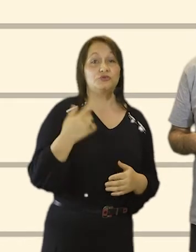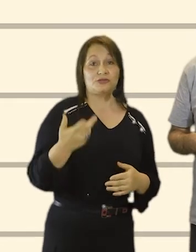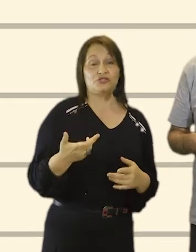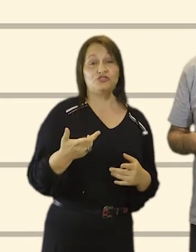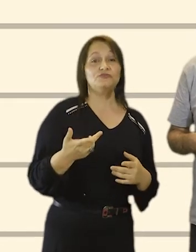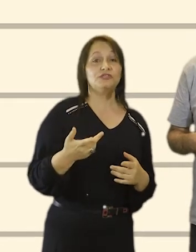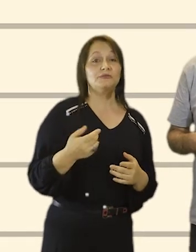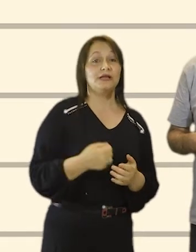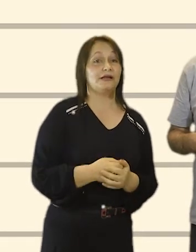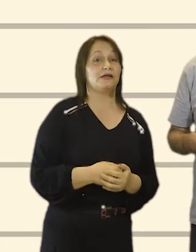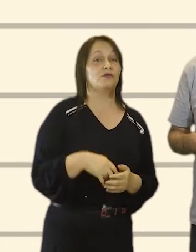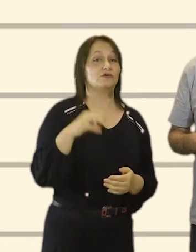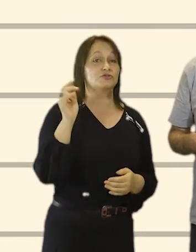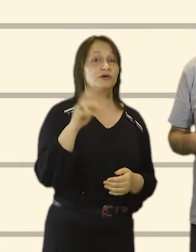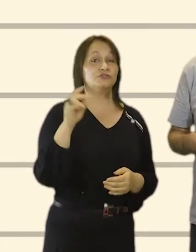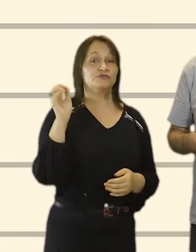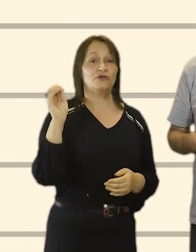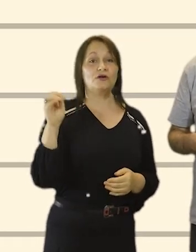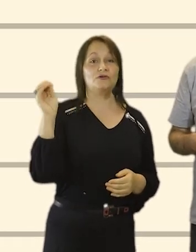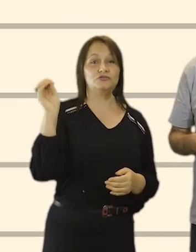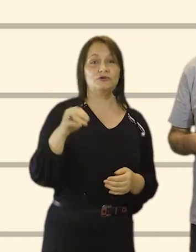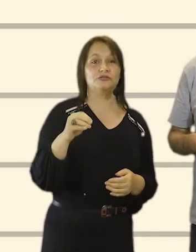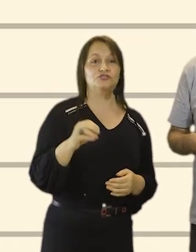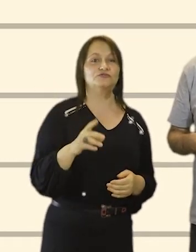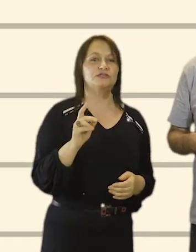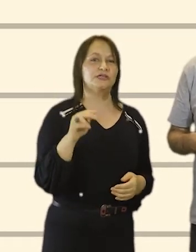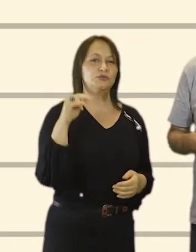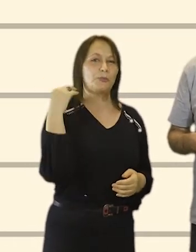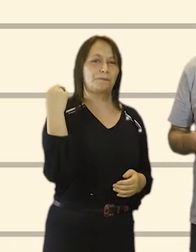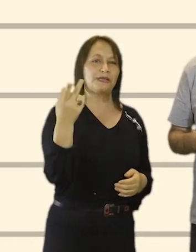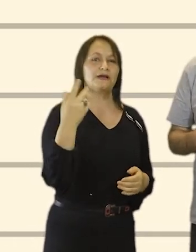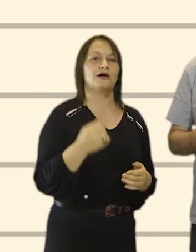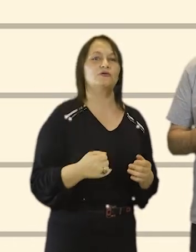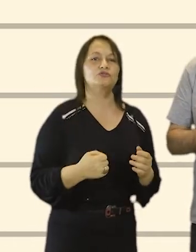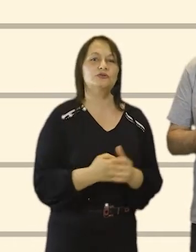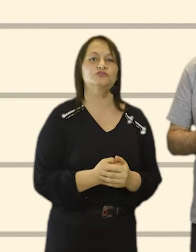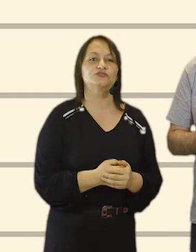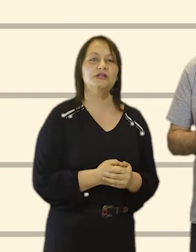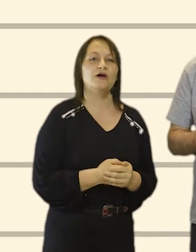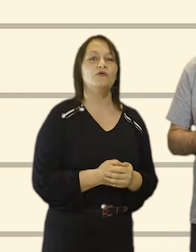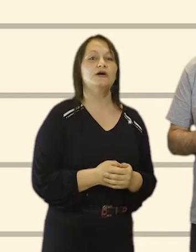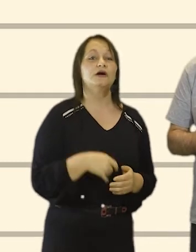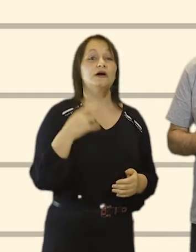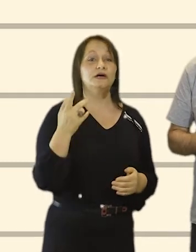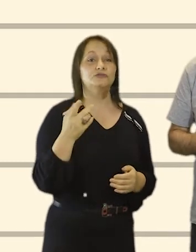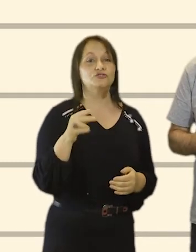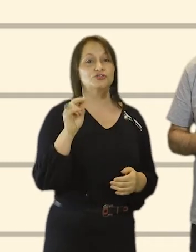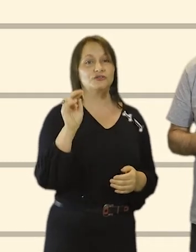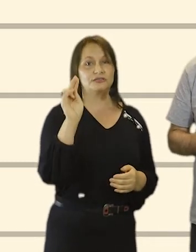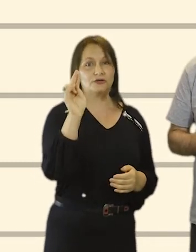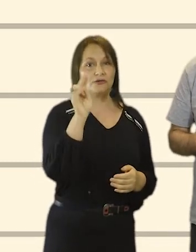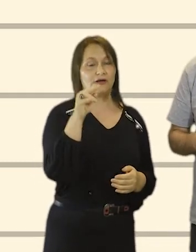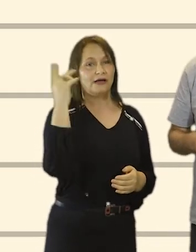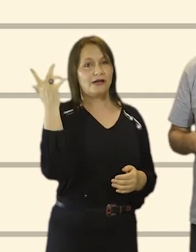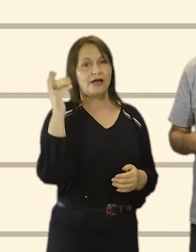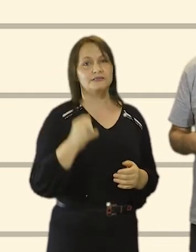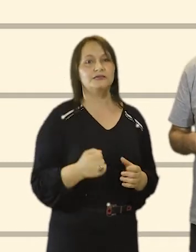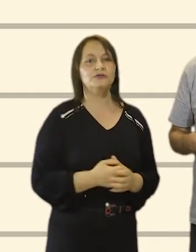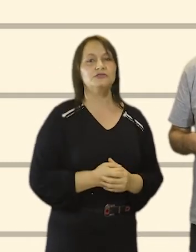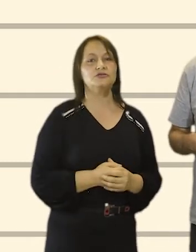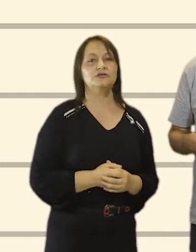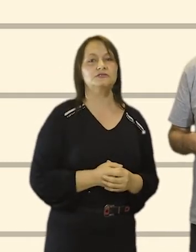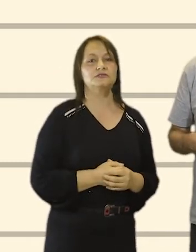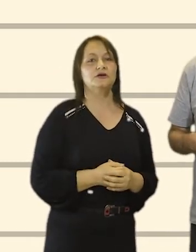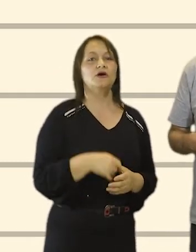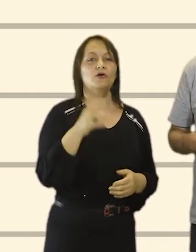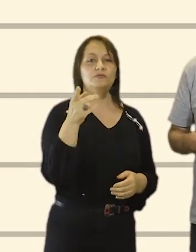Se o adjetivo terminar em consoante e vogal consoante, você duplica a consoante final antes de você colocar as